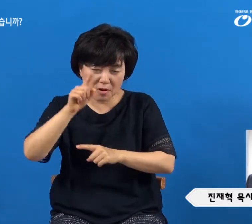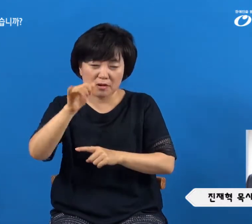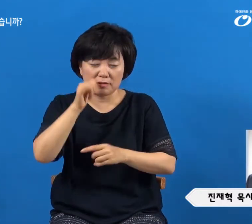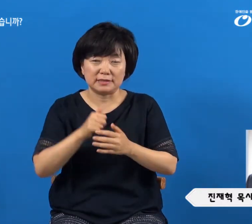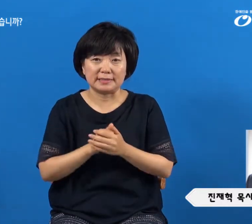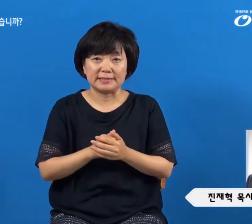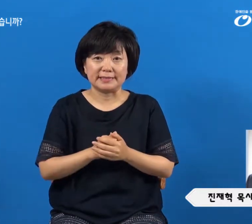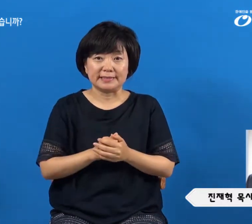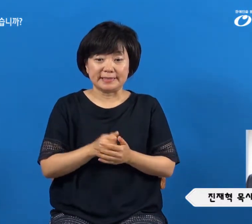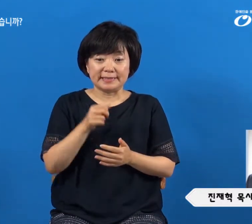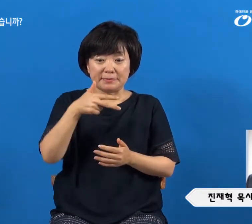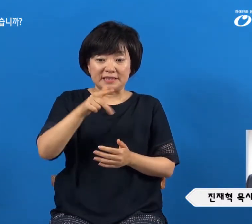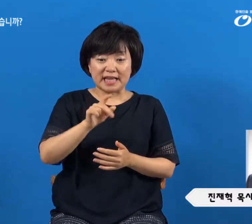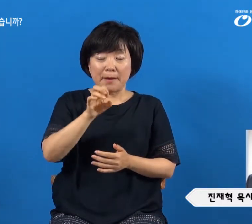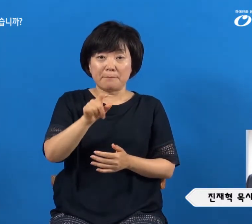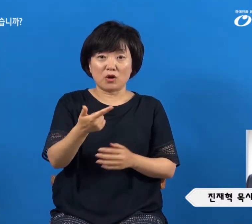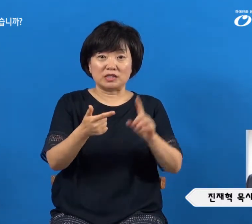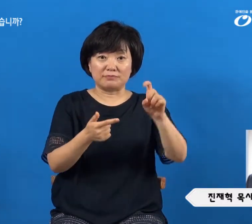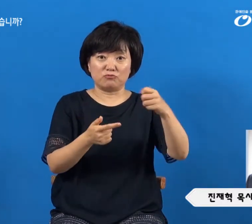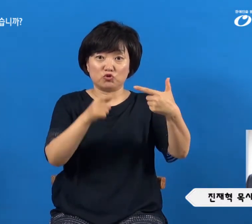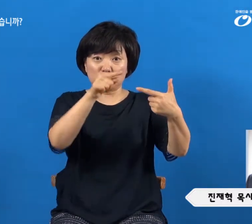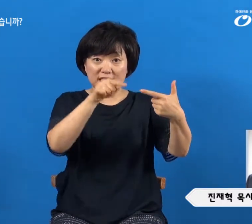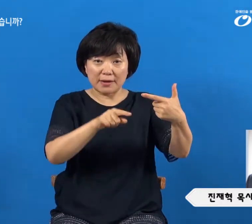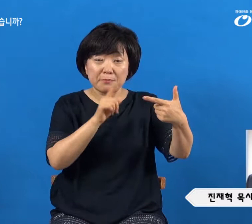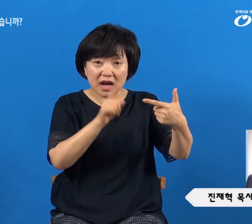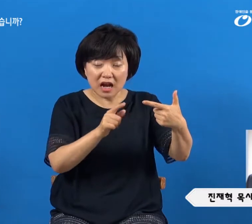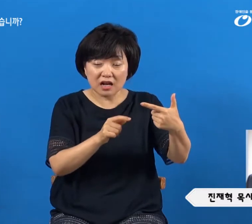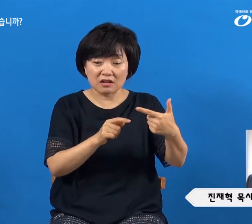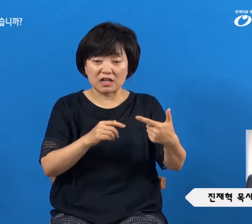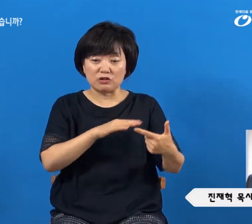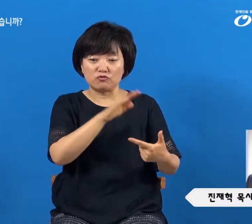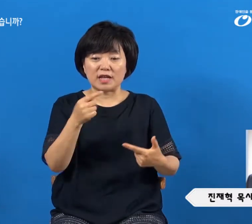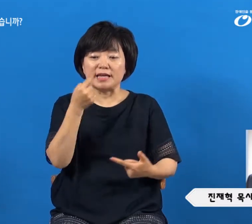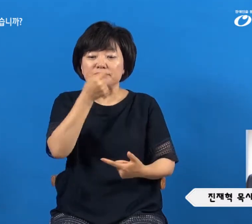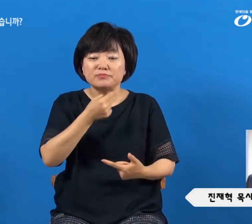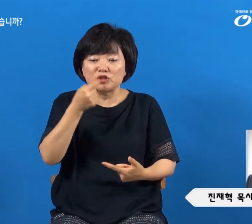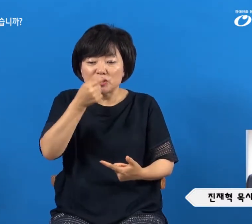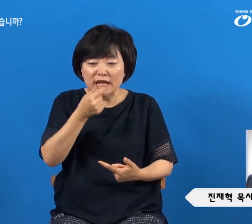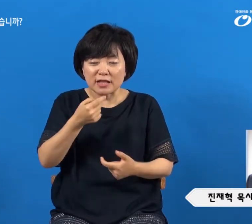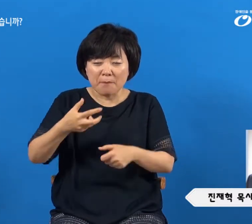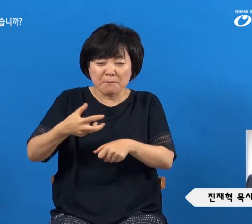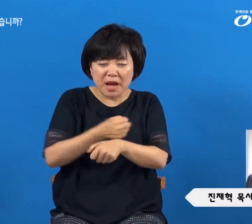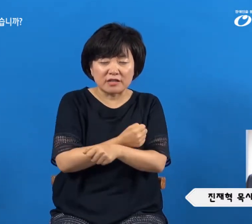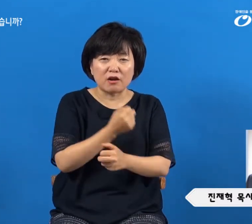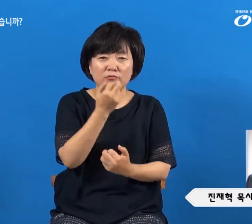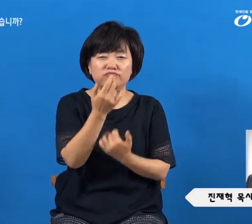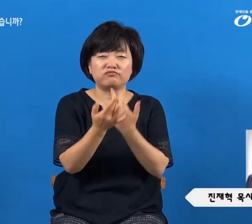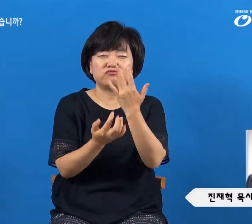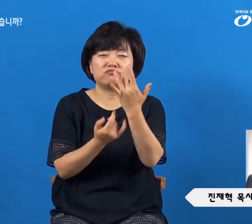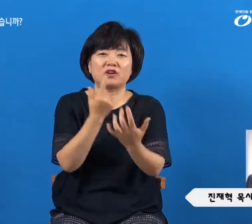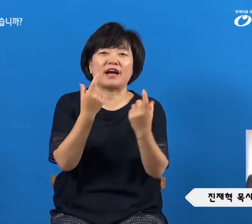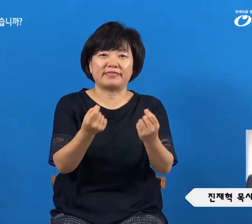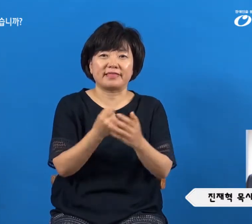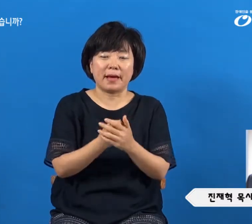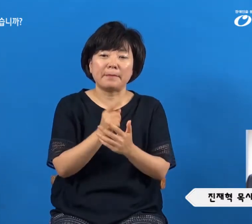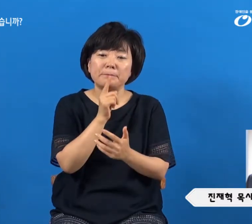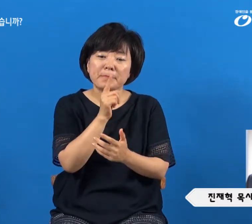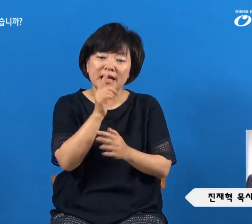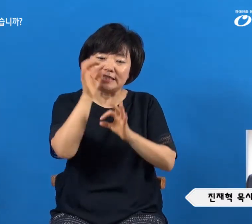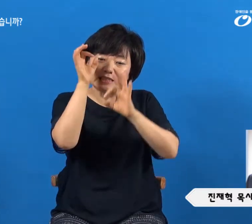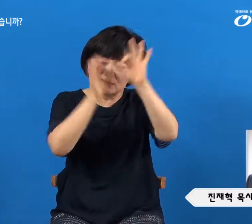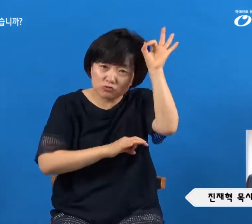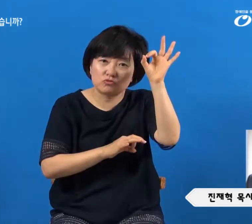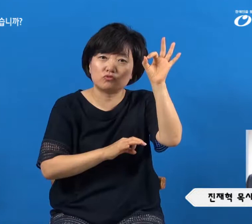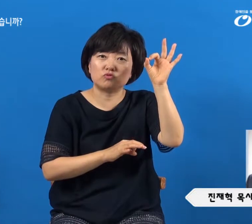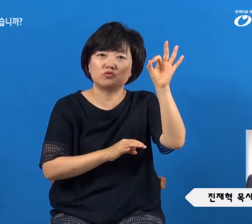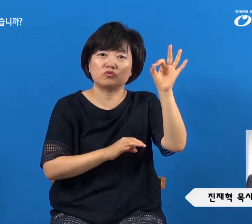그래서 잠언 16장은 이야기합니다. 우리 입술에는 맹렬한 불 같은 것이 있다. 말을